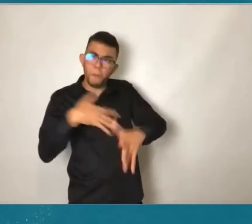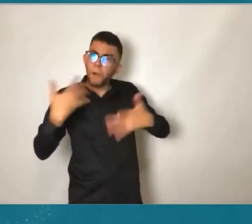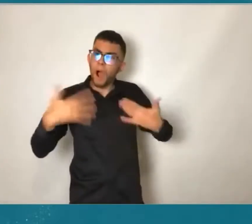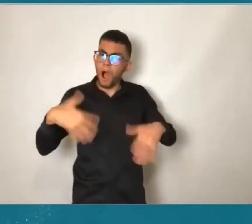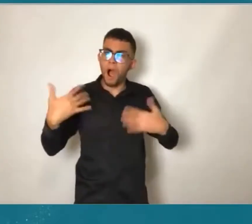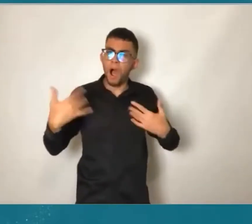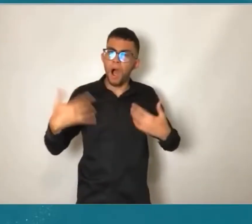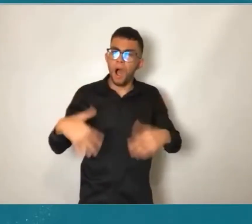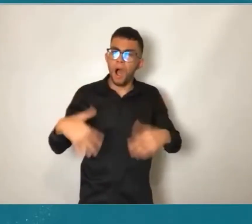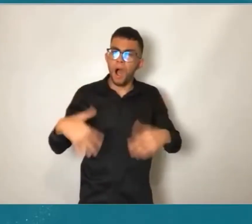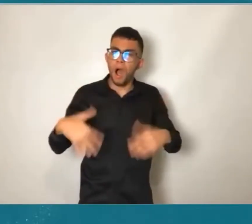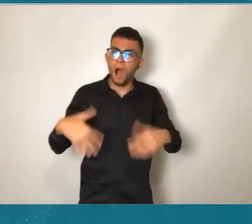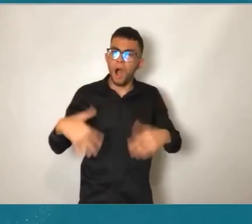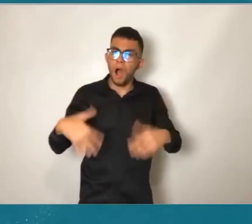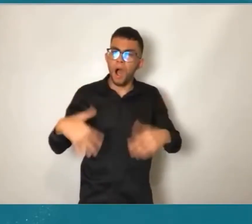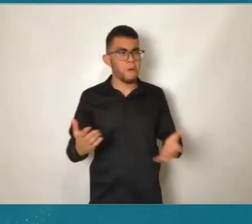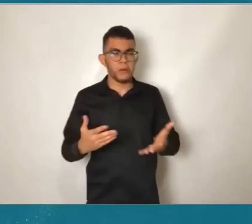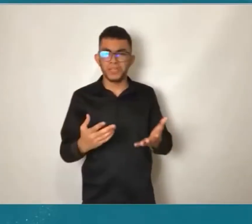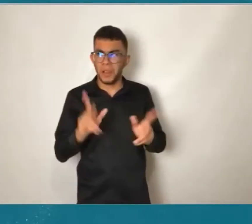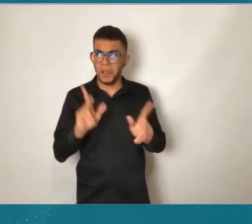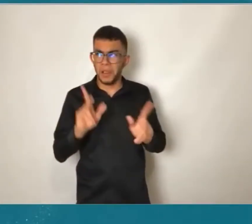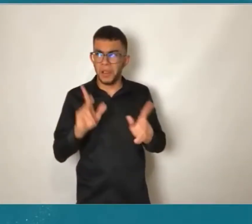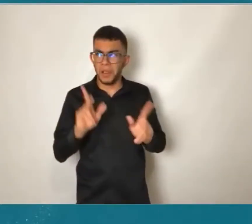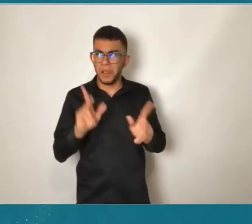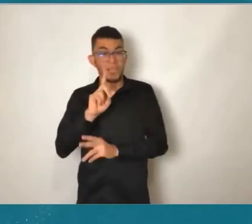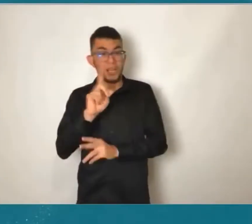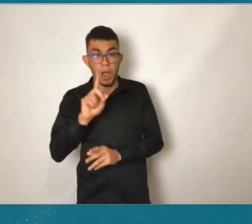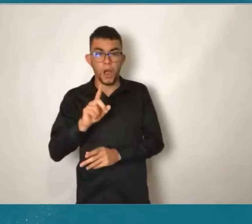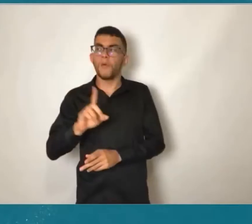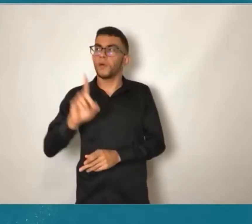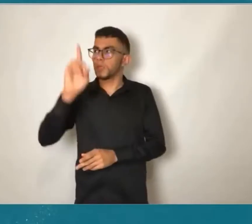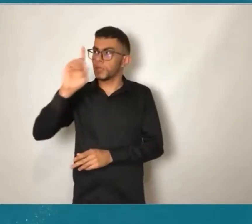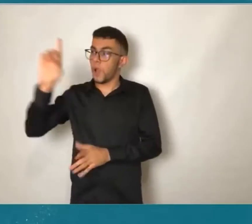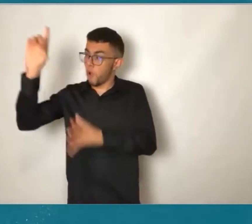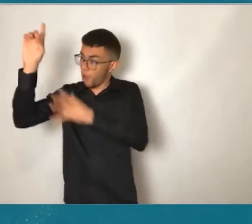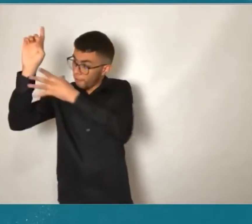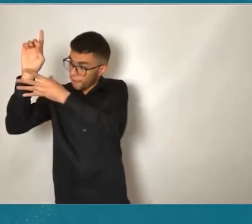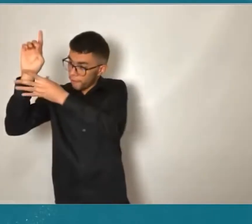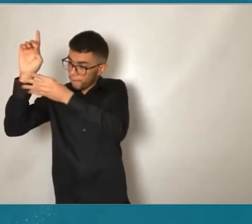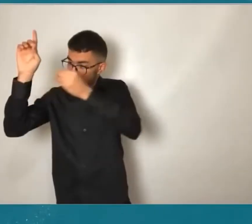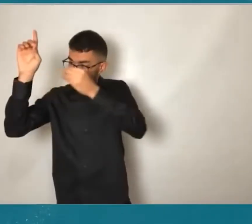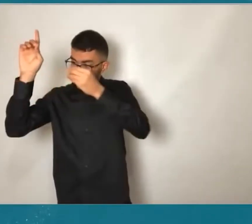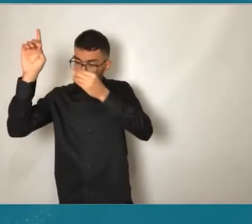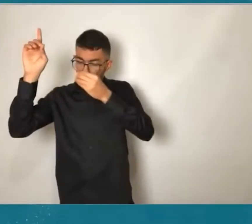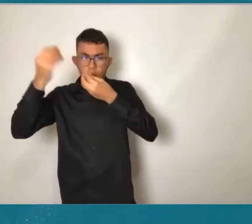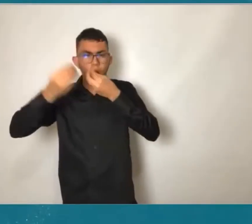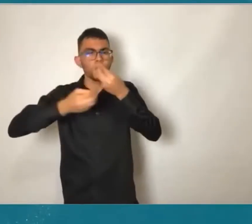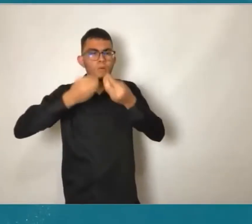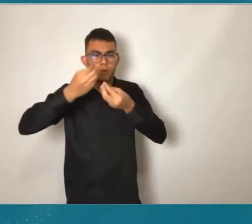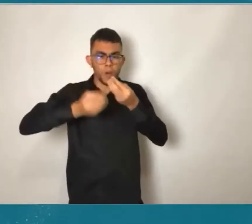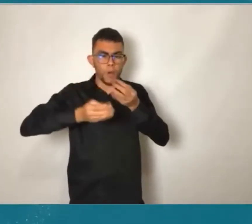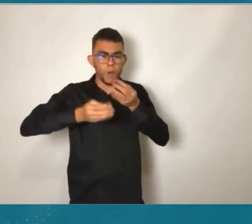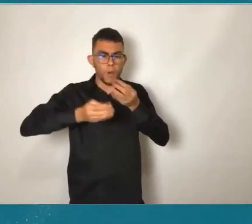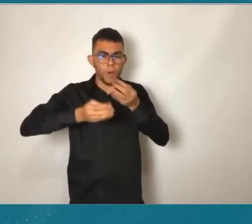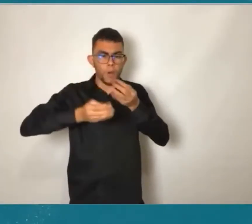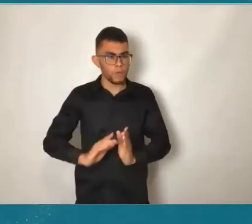irmãos complicados, irmãos, se perderem nesse caminho da vida. Vamos ser simples. Amém.